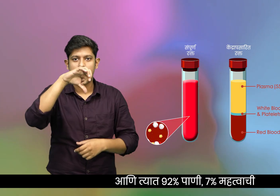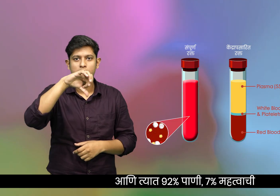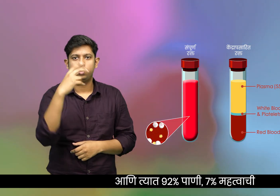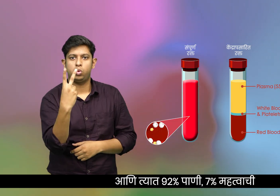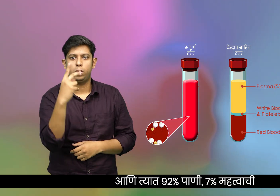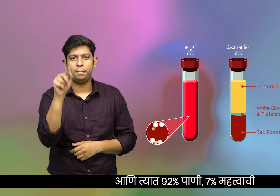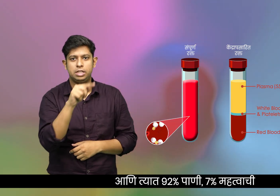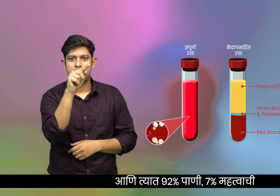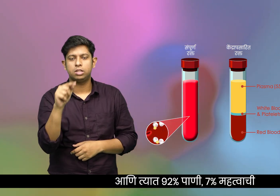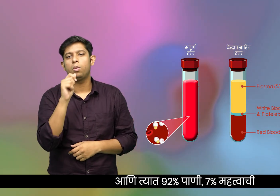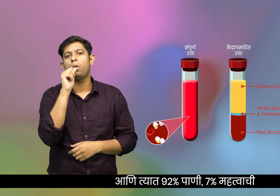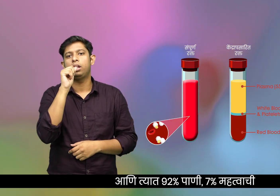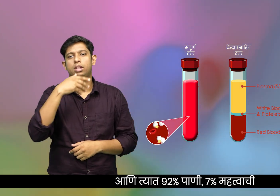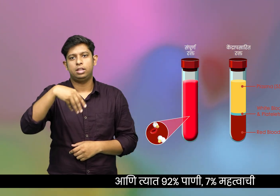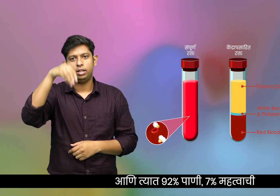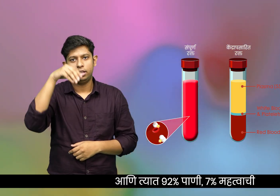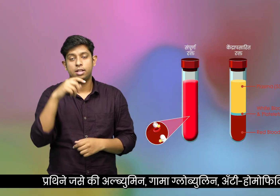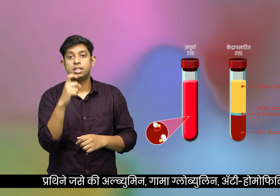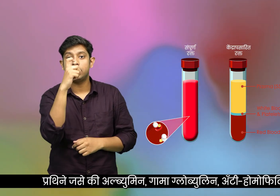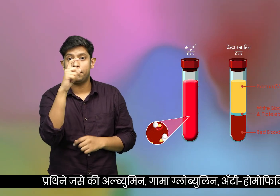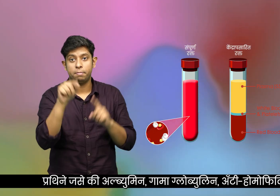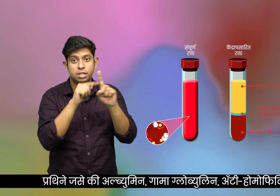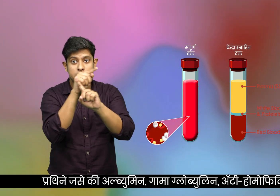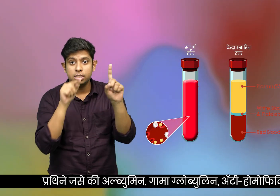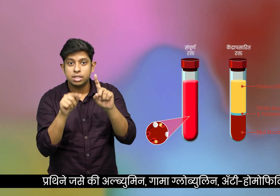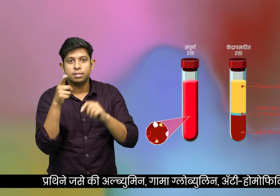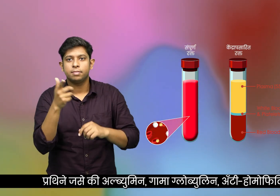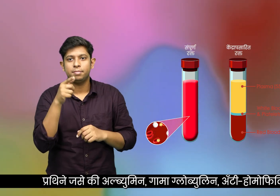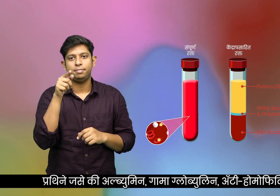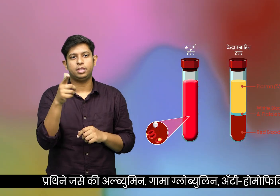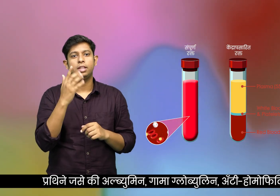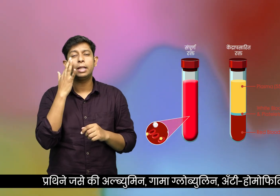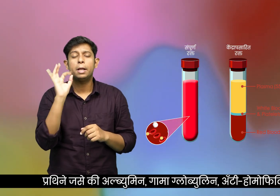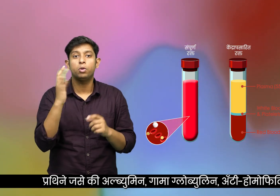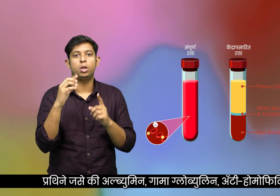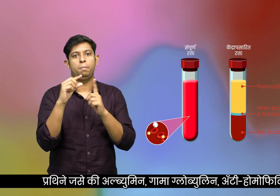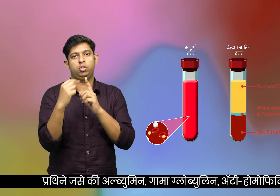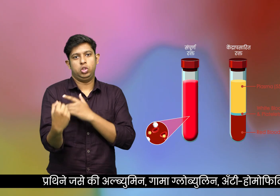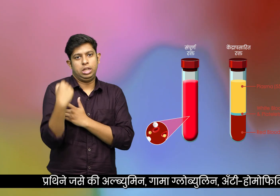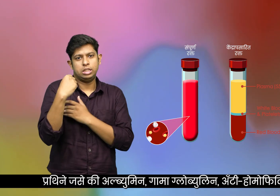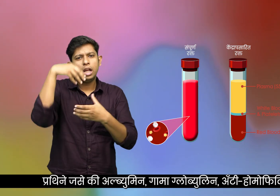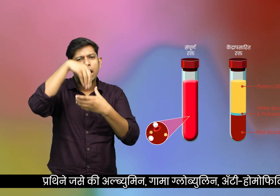आणि 60% महत्त्वाची प्रथिने जसे की अल्बुमिन, गामा